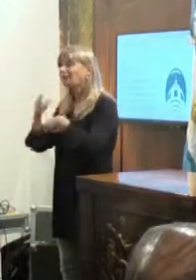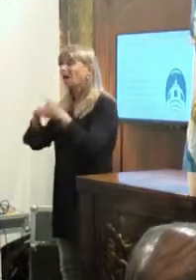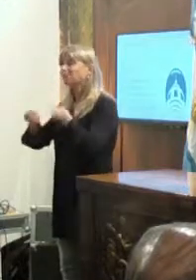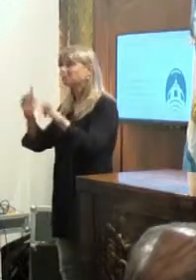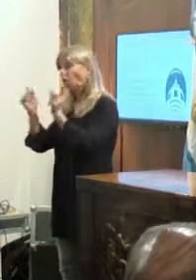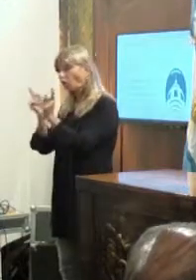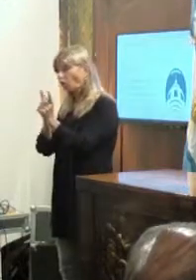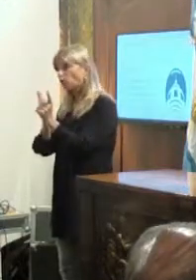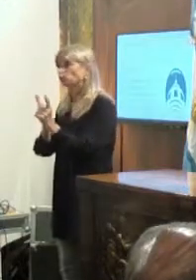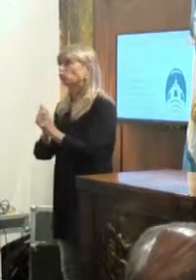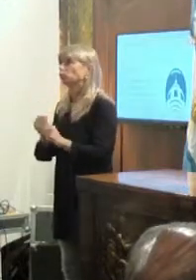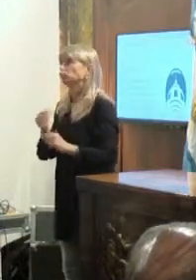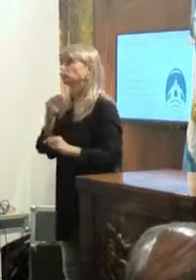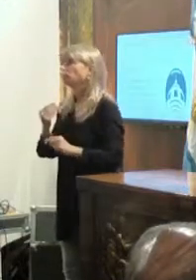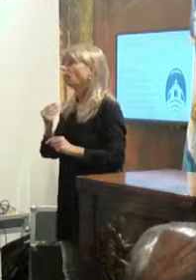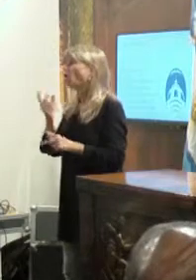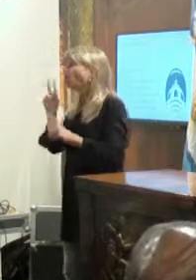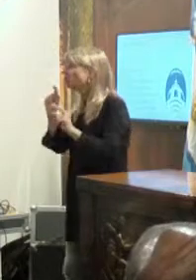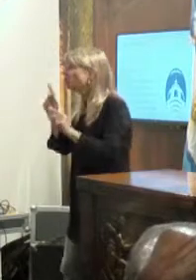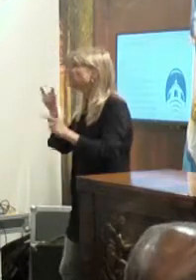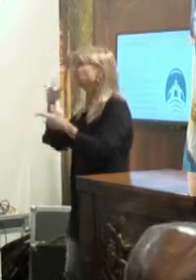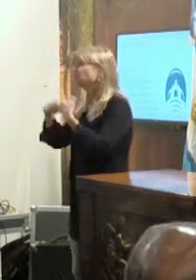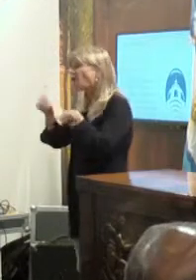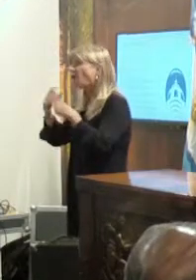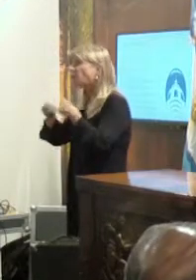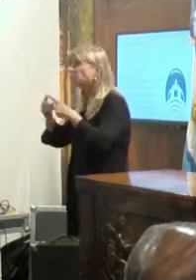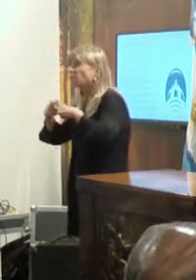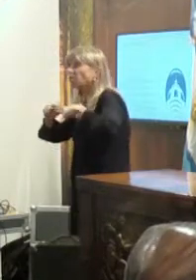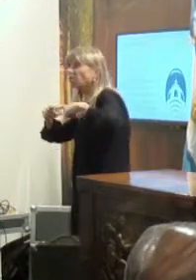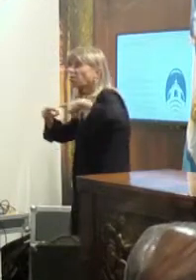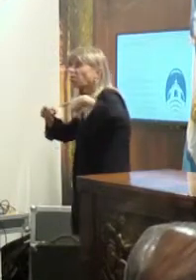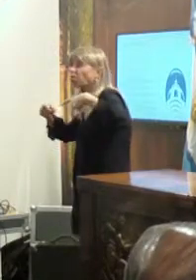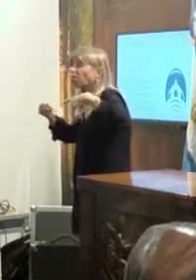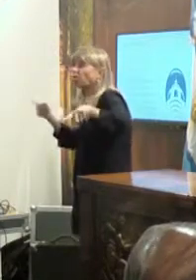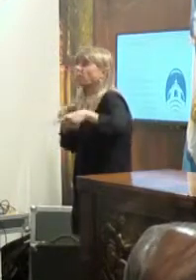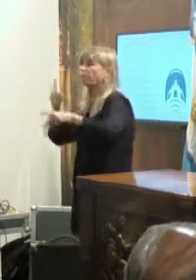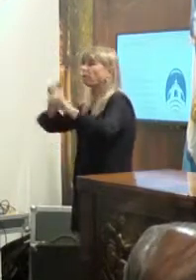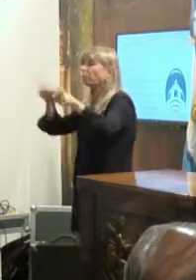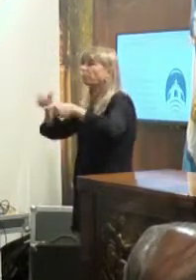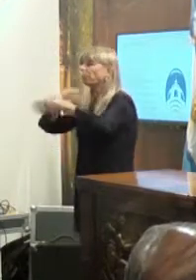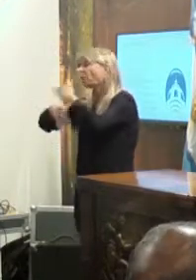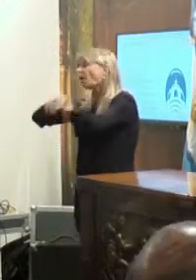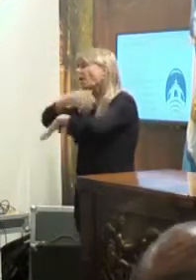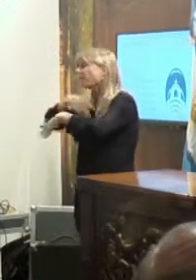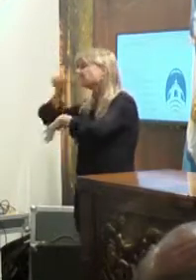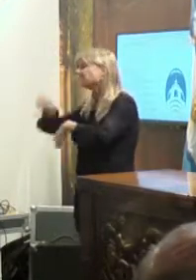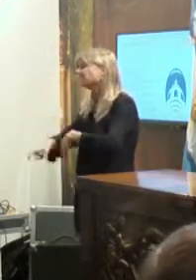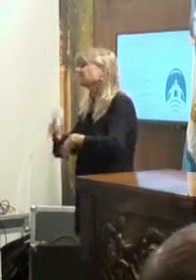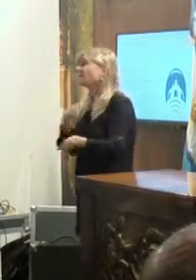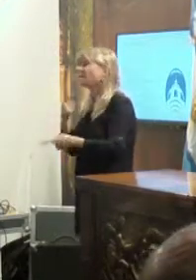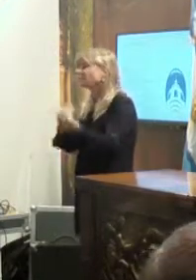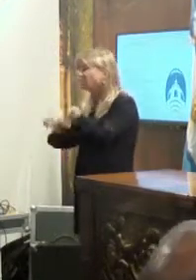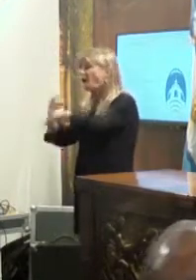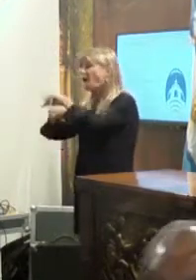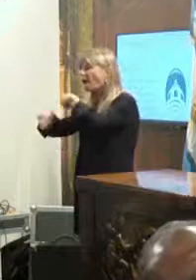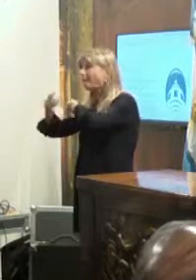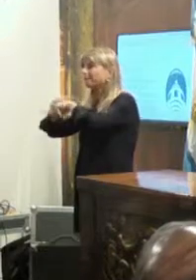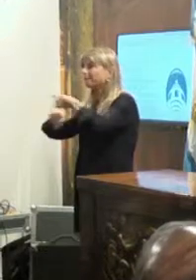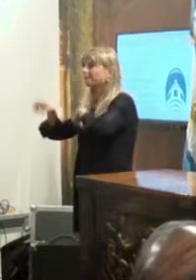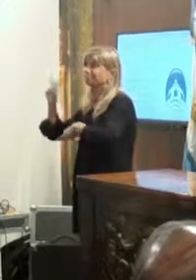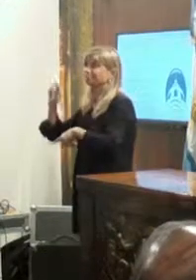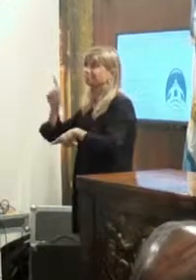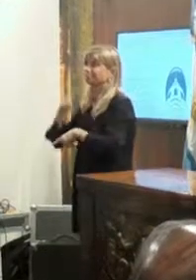trámites. Es engorroso absolutamente para las personas con discapacidad el poder hacer el trámite para